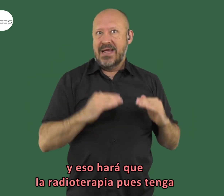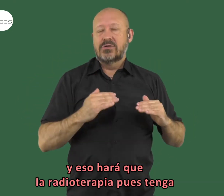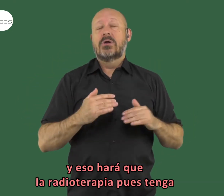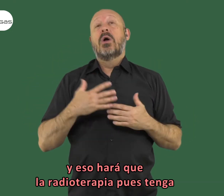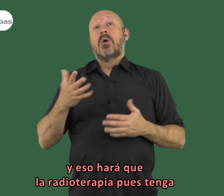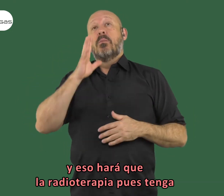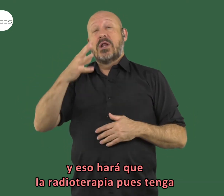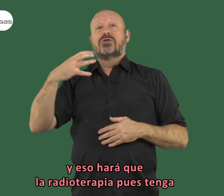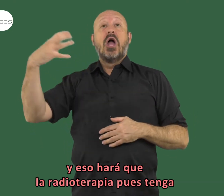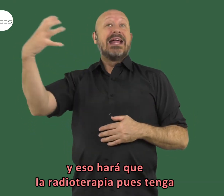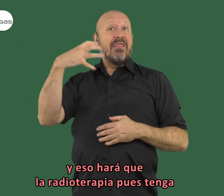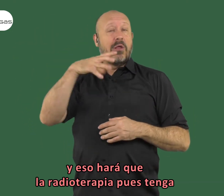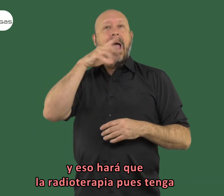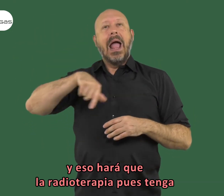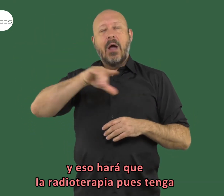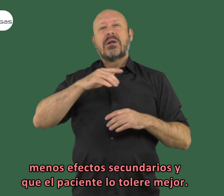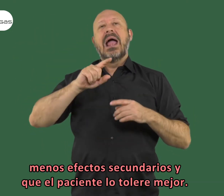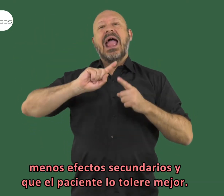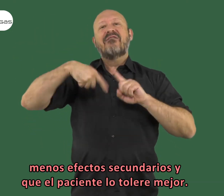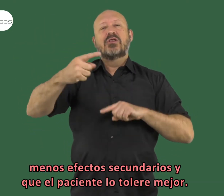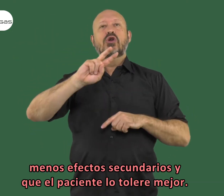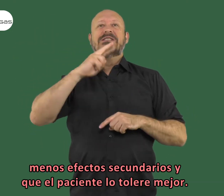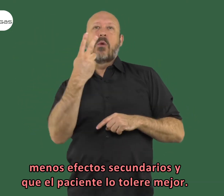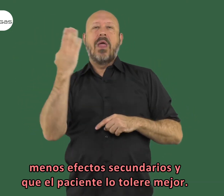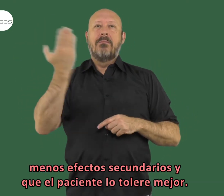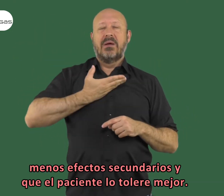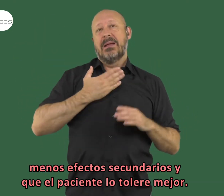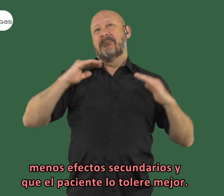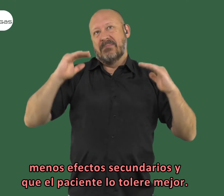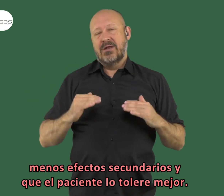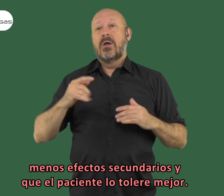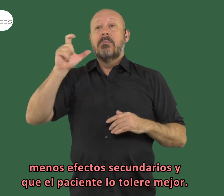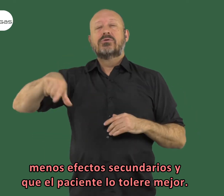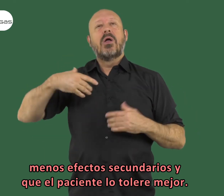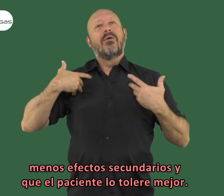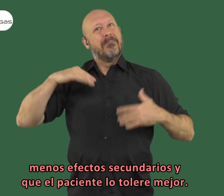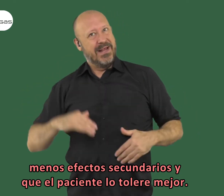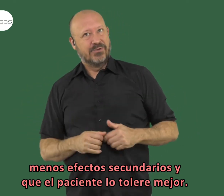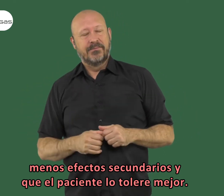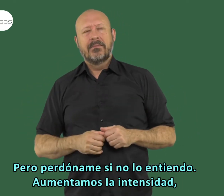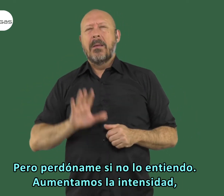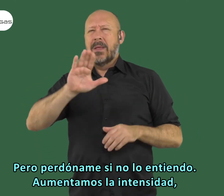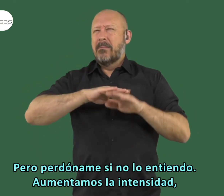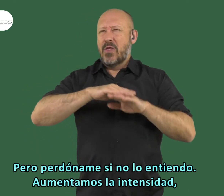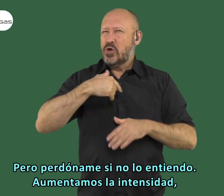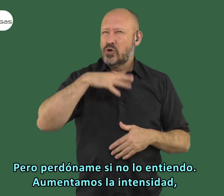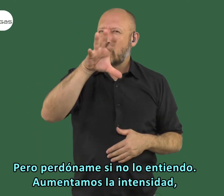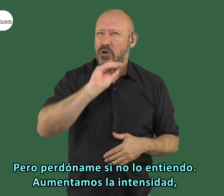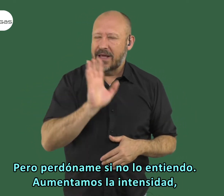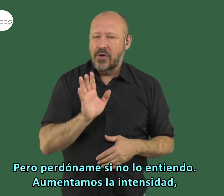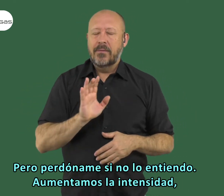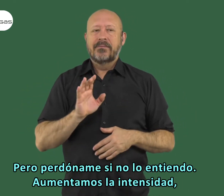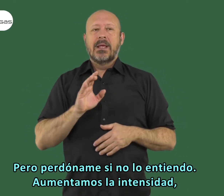normales. Y eso hará que la radioterapia pues tenga menos efectos secundarios y que el paciente lo tolere mejor. Pero perdóname si